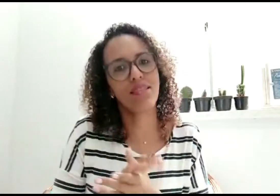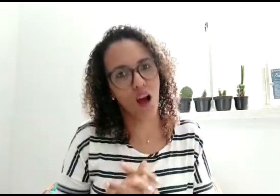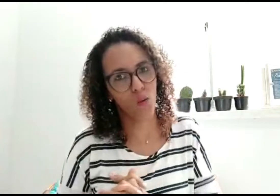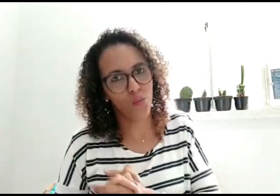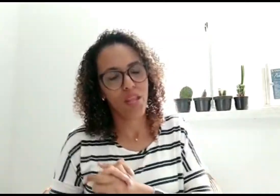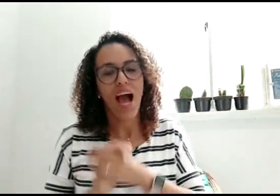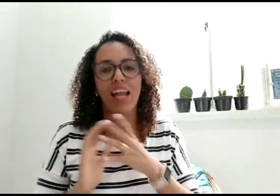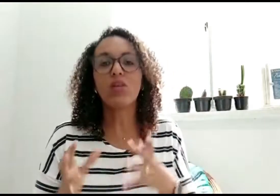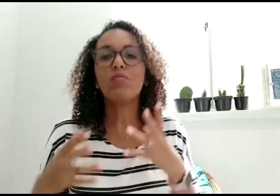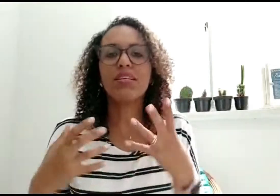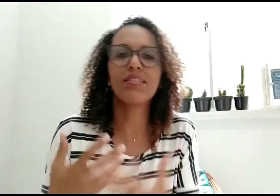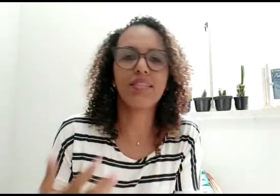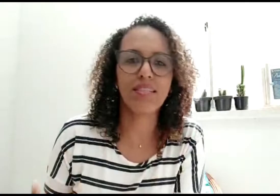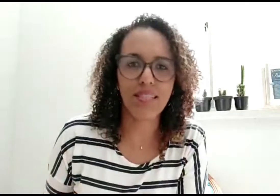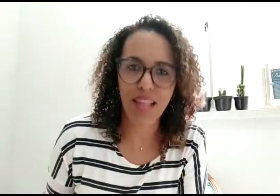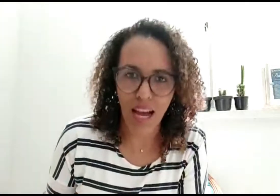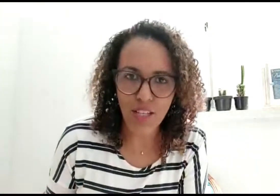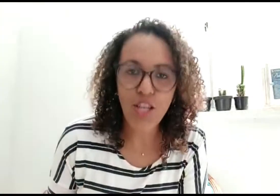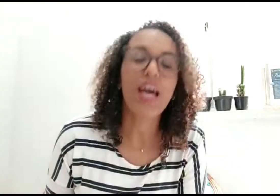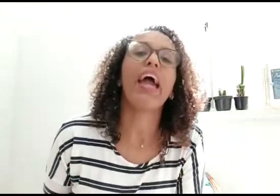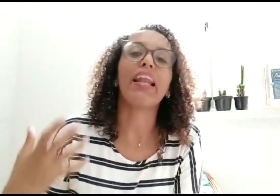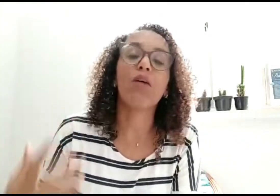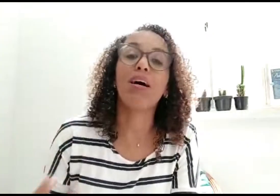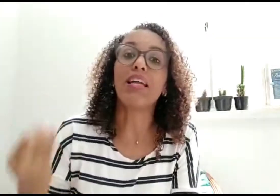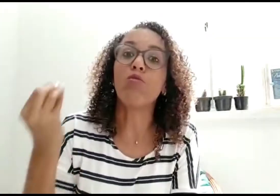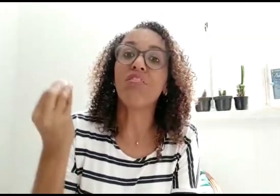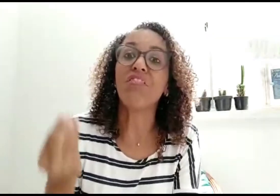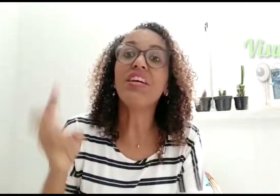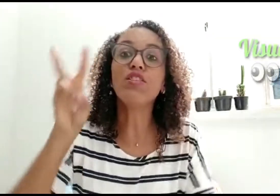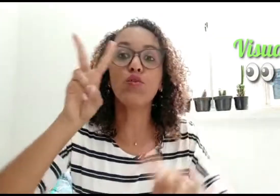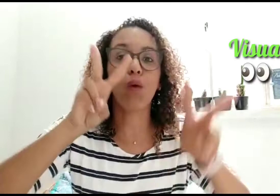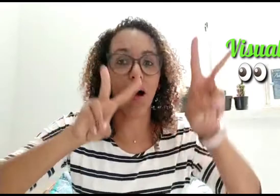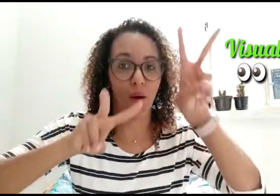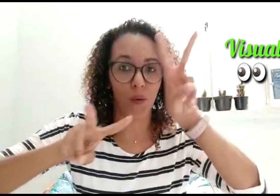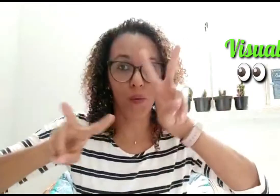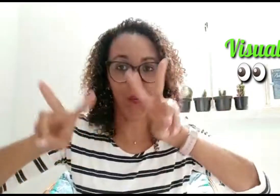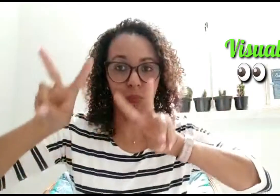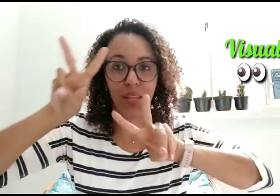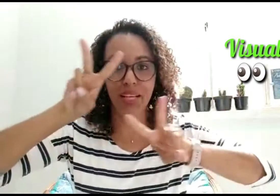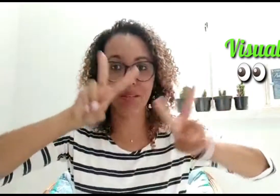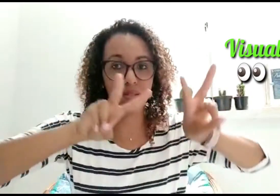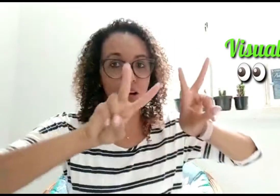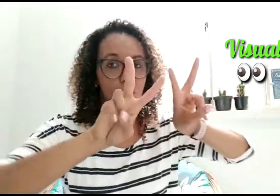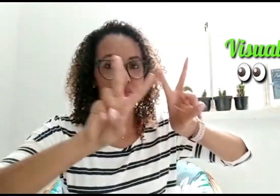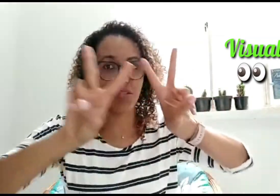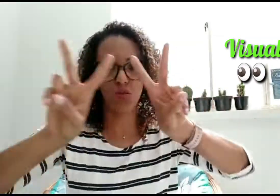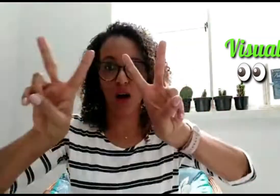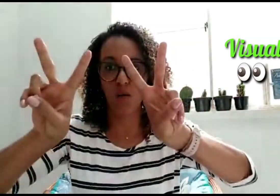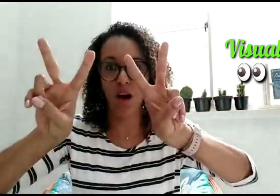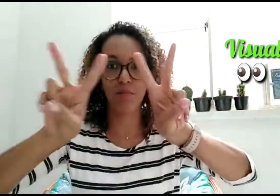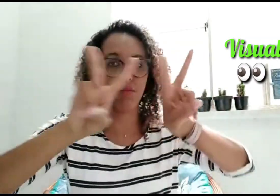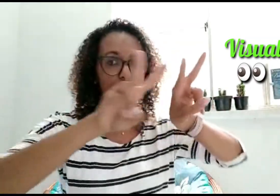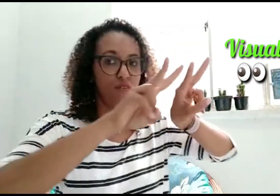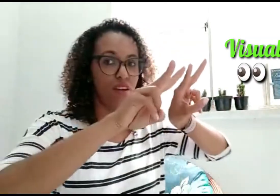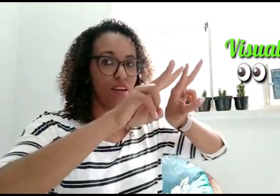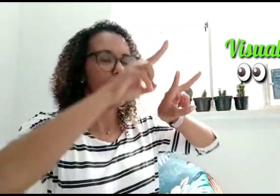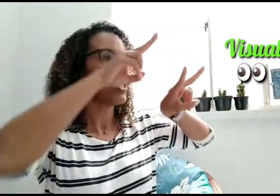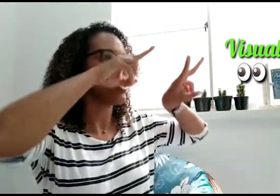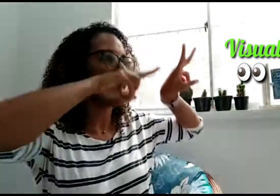sinal. A língua brasileira de sinais, ela é uma língua visual. Esse é o sinal para visual. A mãe vê e é